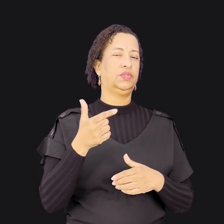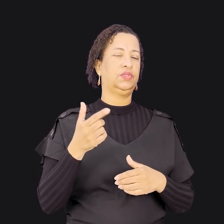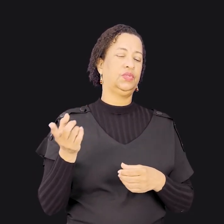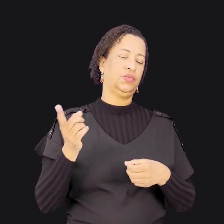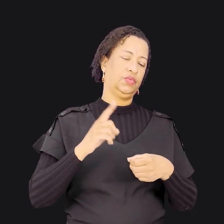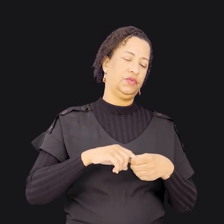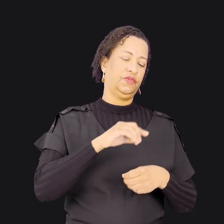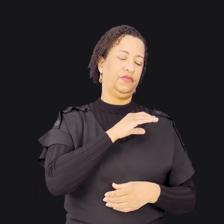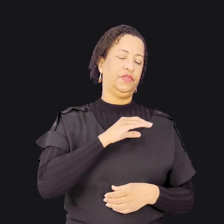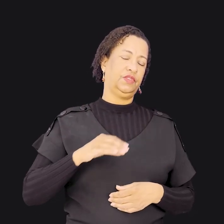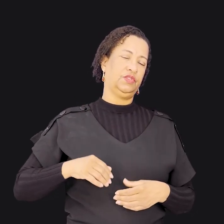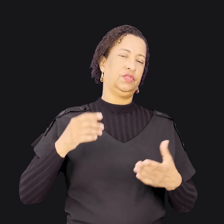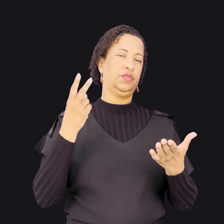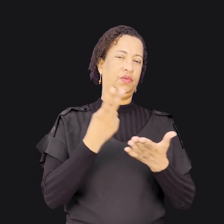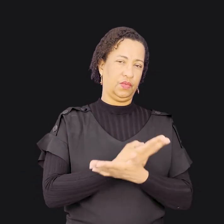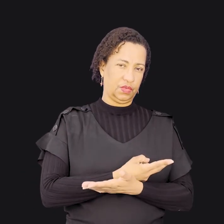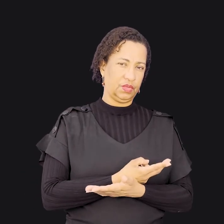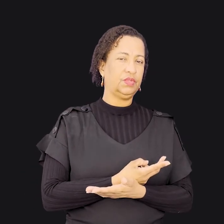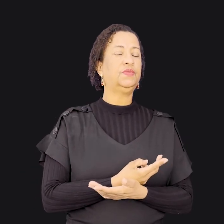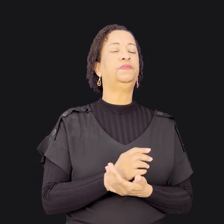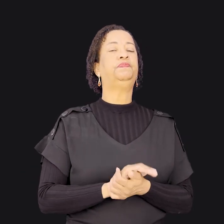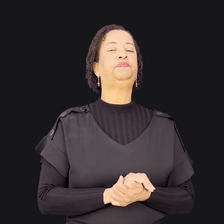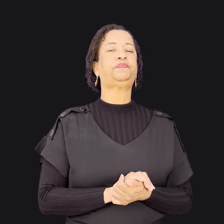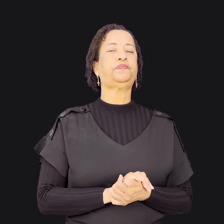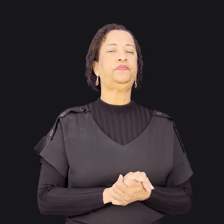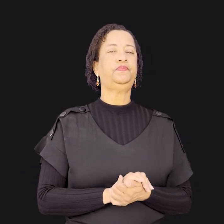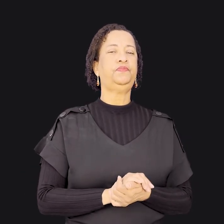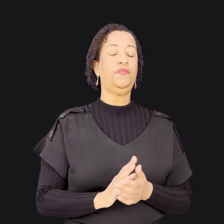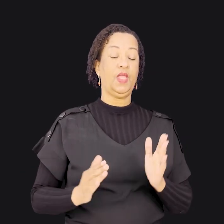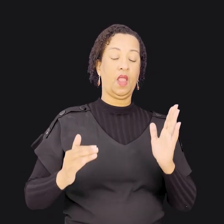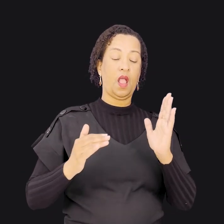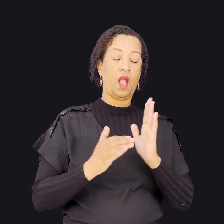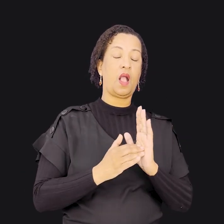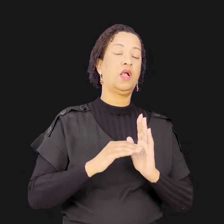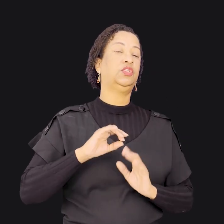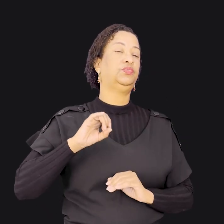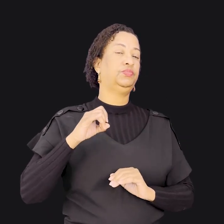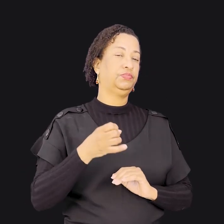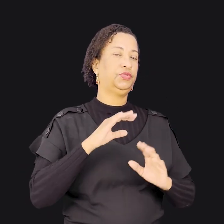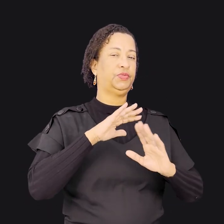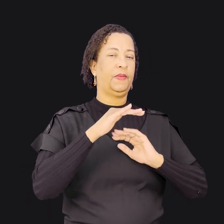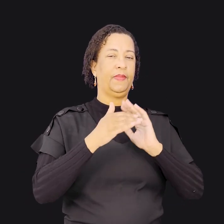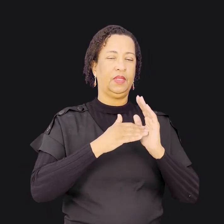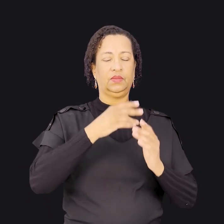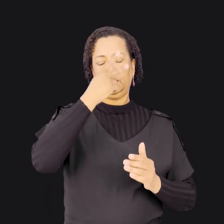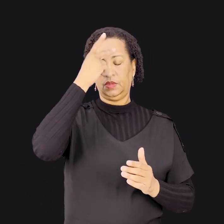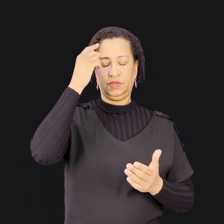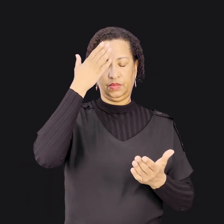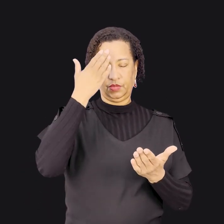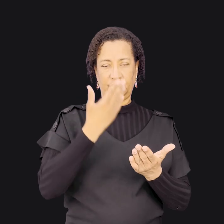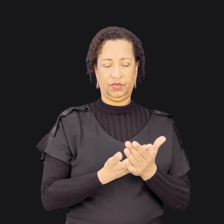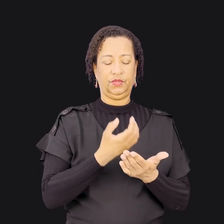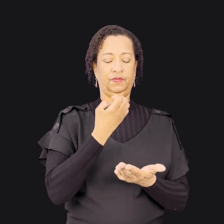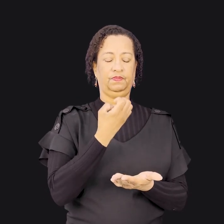de Cristo acontecer, de acordo com Tessalonicenses capítulo 2, será a última oportunidade para todos os que crerem no